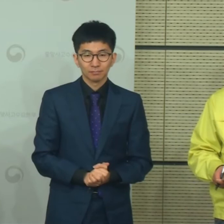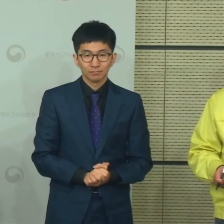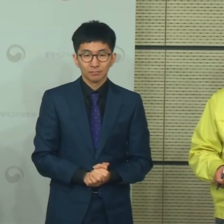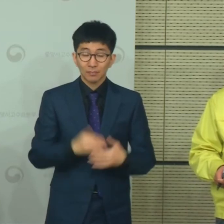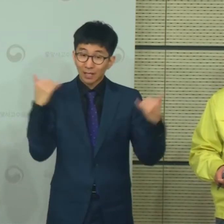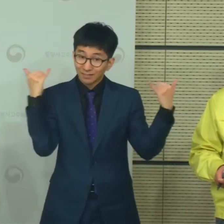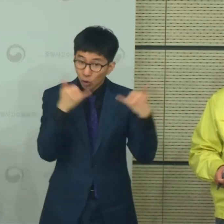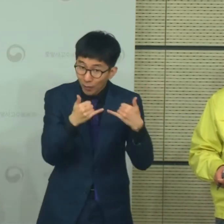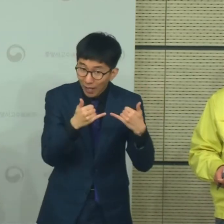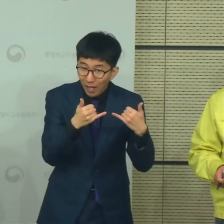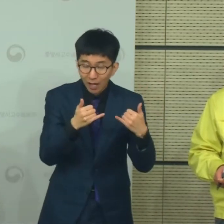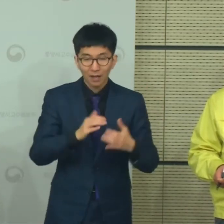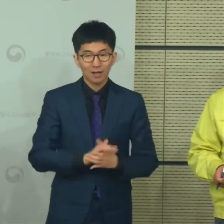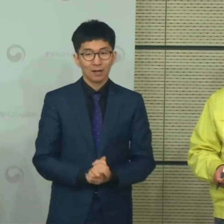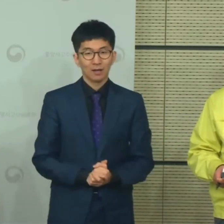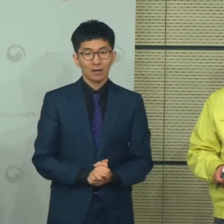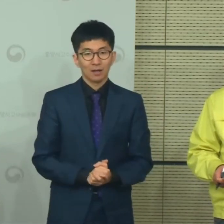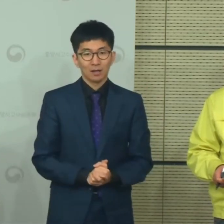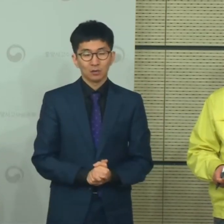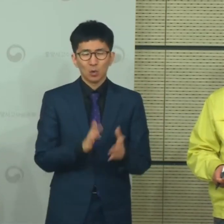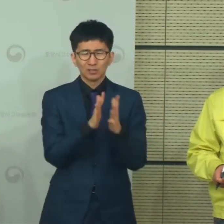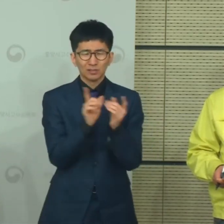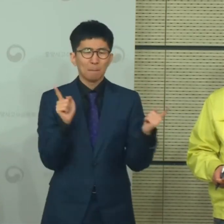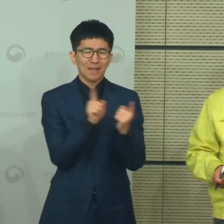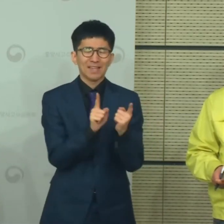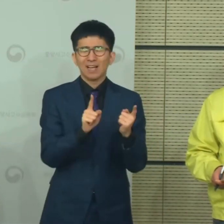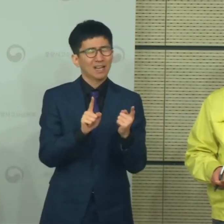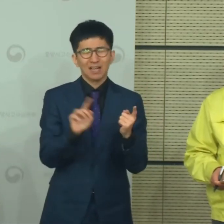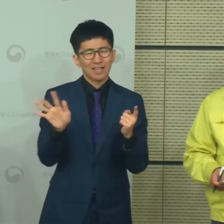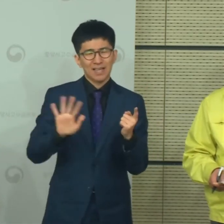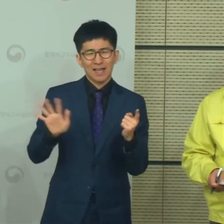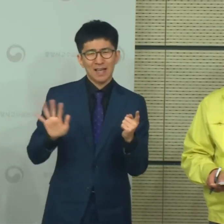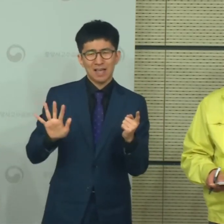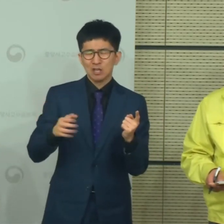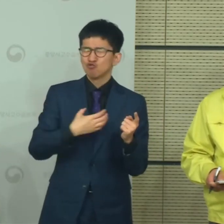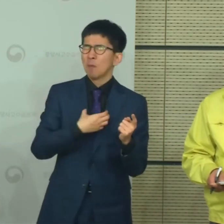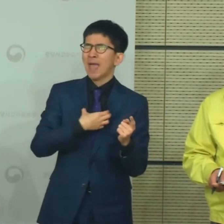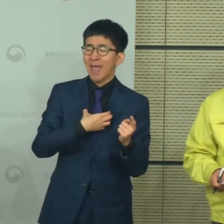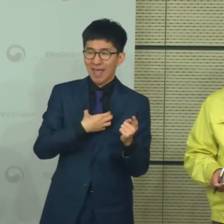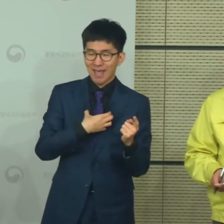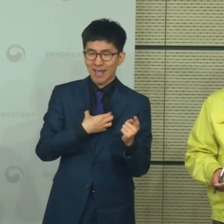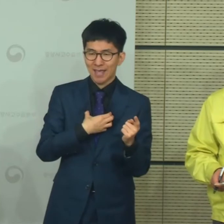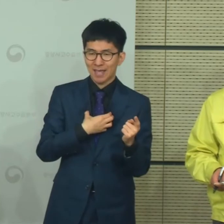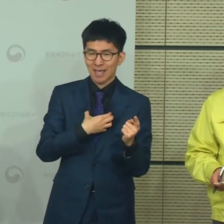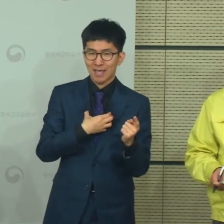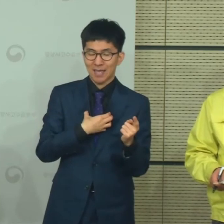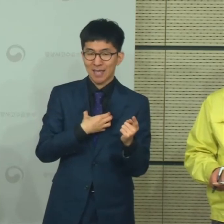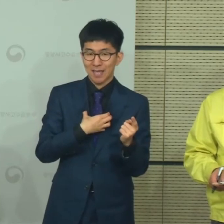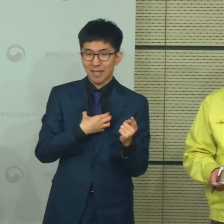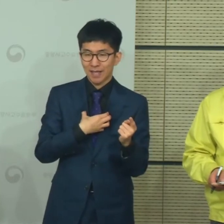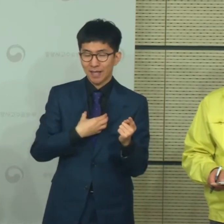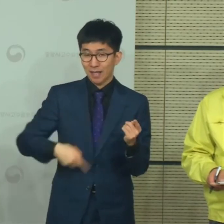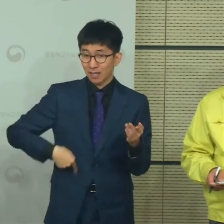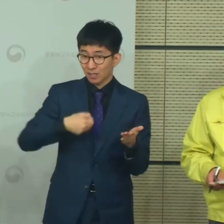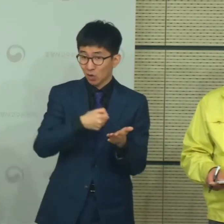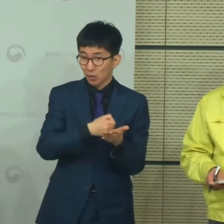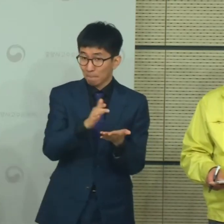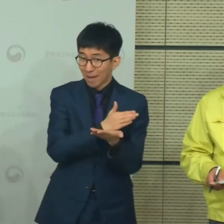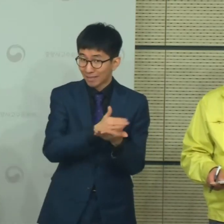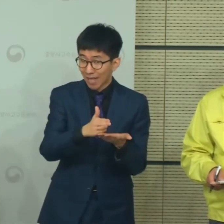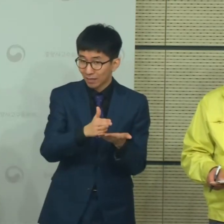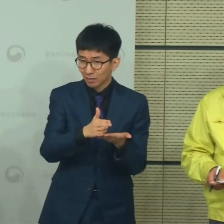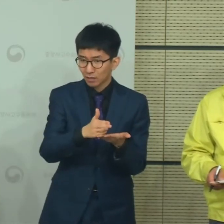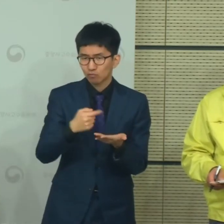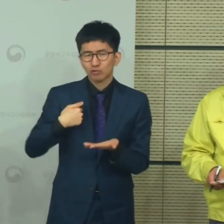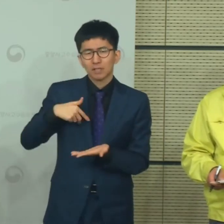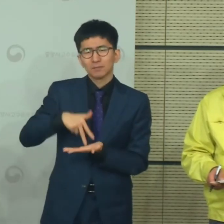전화나 뭐 이 직접 보지 않고 하는 것이 현저하게 위험하다라는 판단까지도 그런 상황까지도